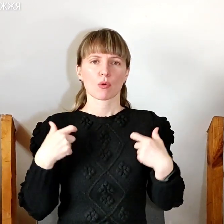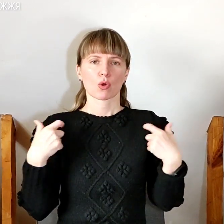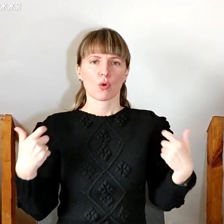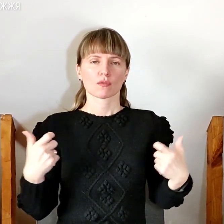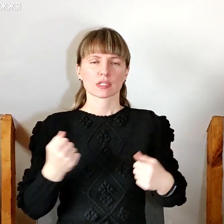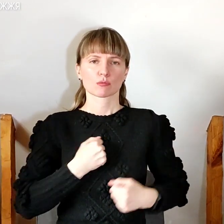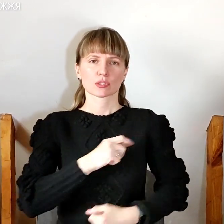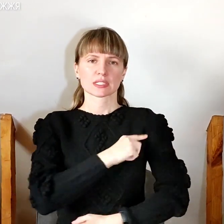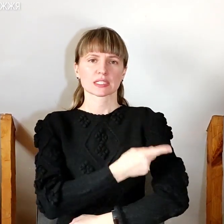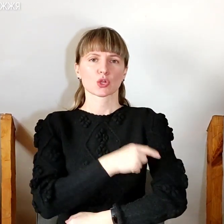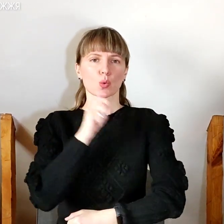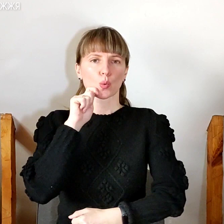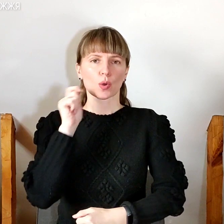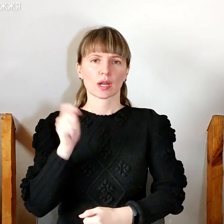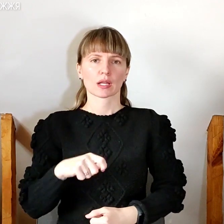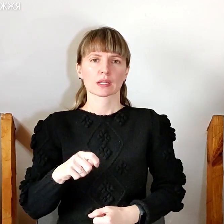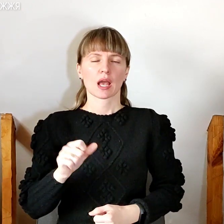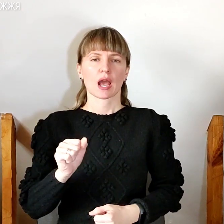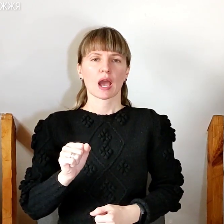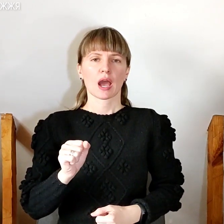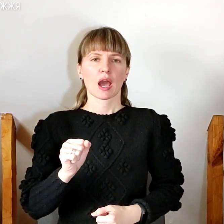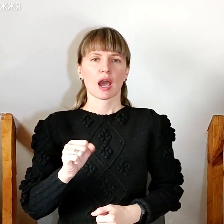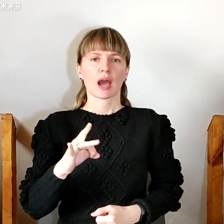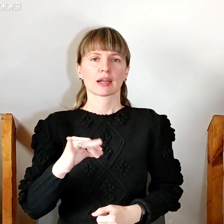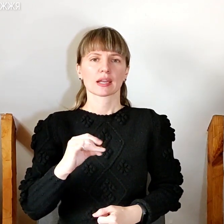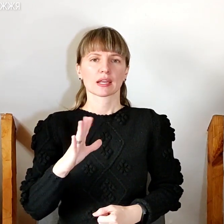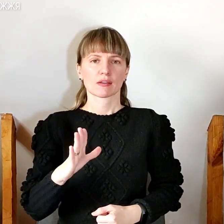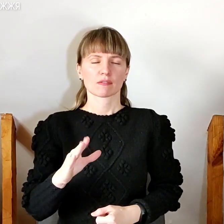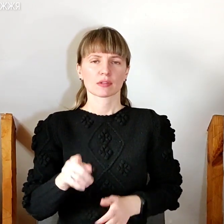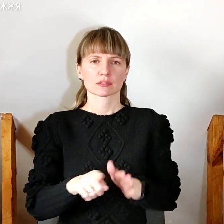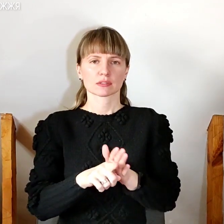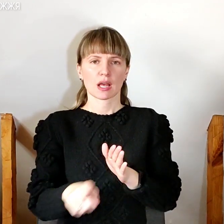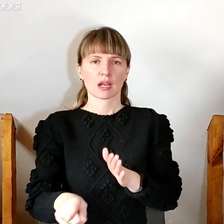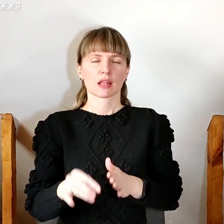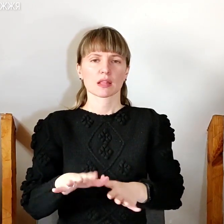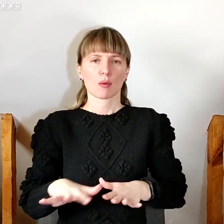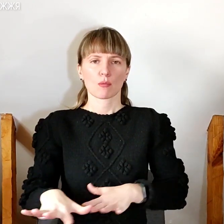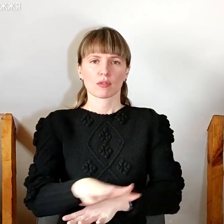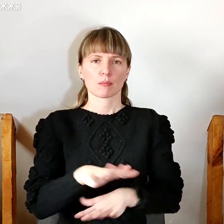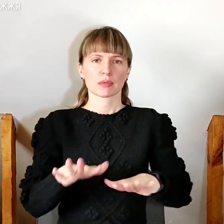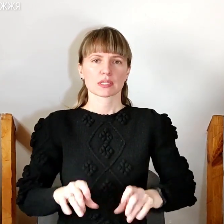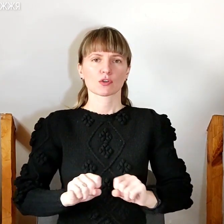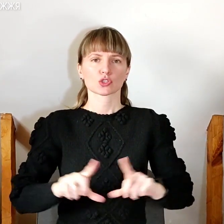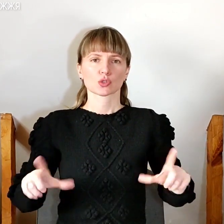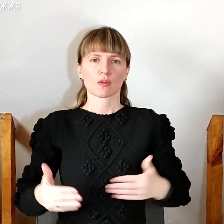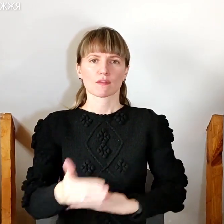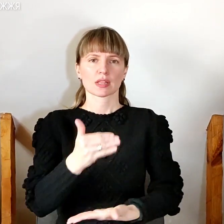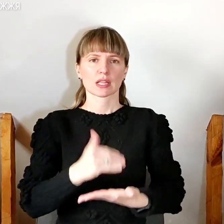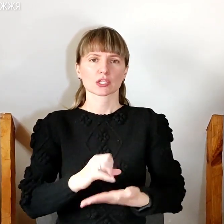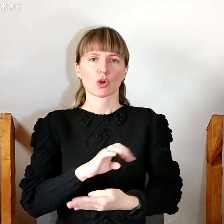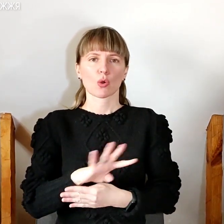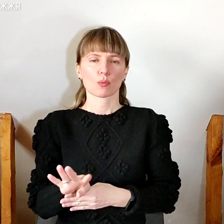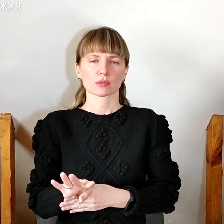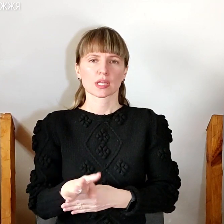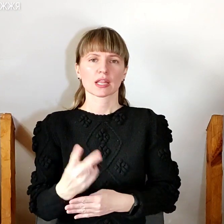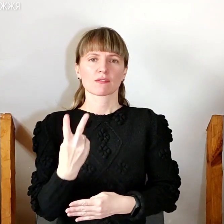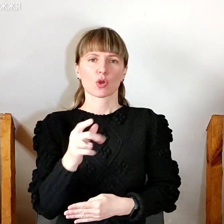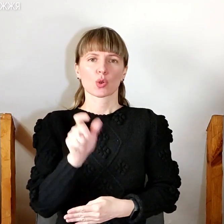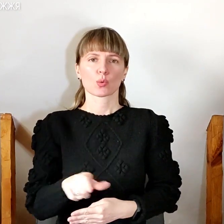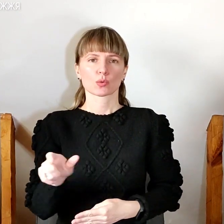Ар'єв'єв, снаряди прилетіли на подвір'я місцевої школи. Наслідок обстрілу двоє людей отримали тяжкі поранення. Далі маємо пряму